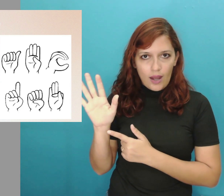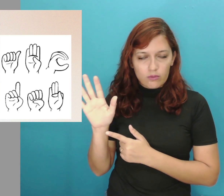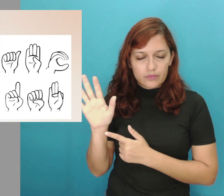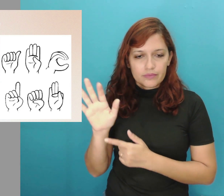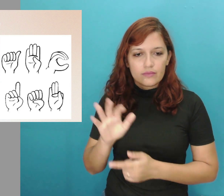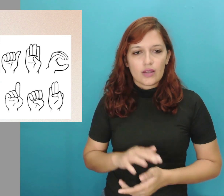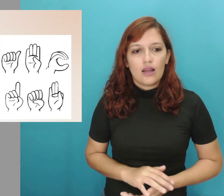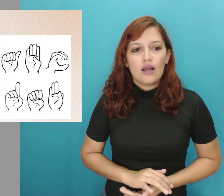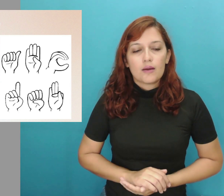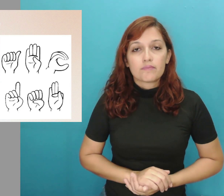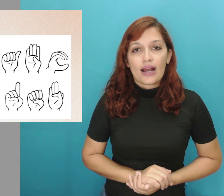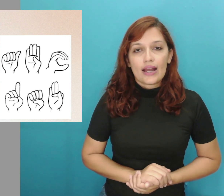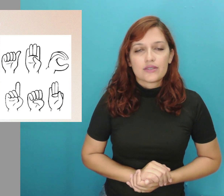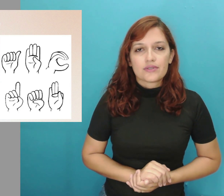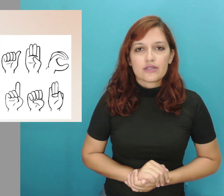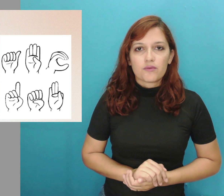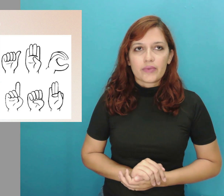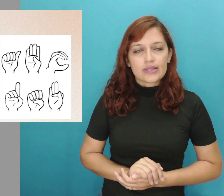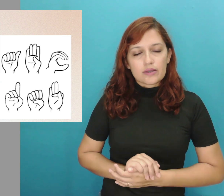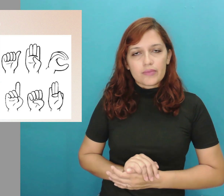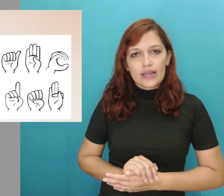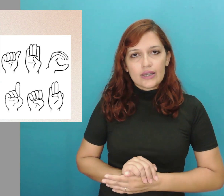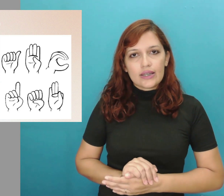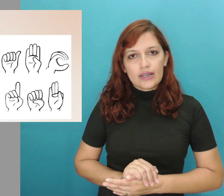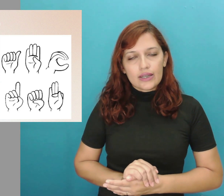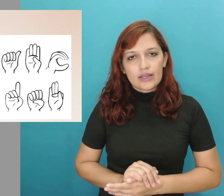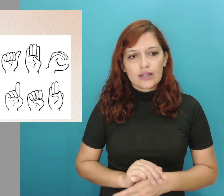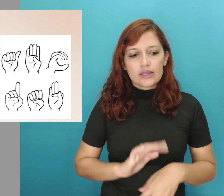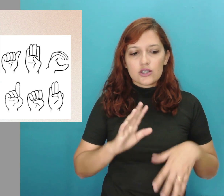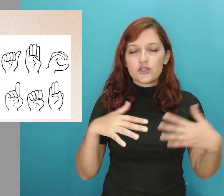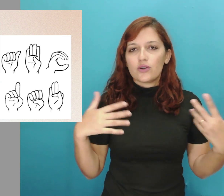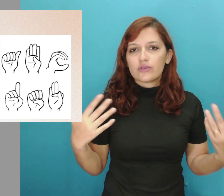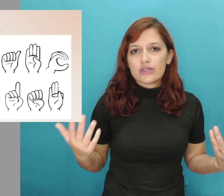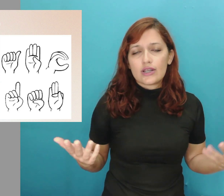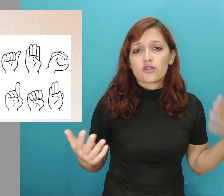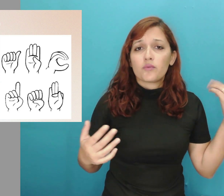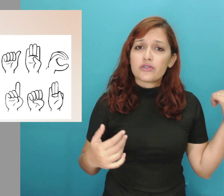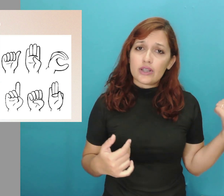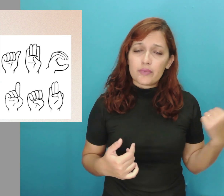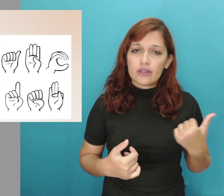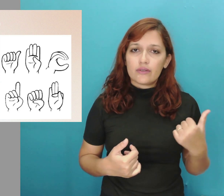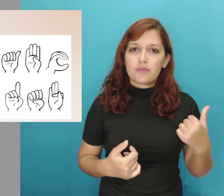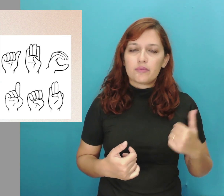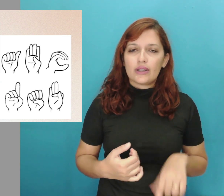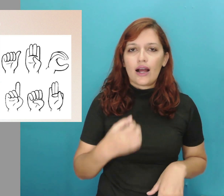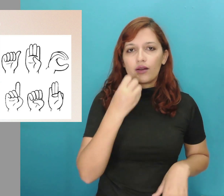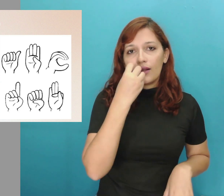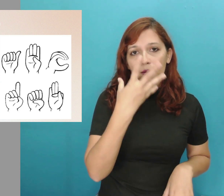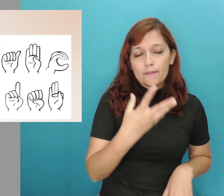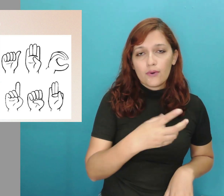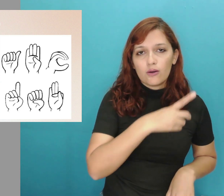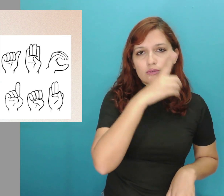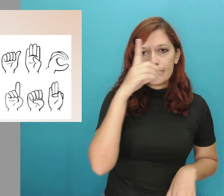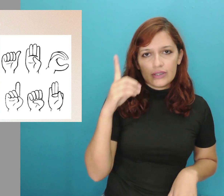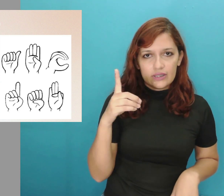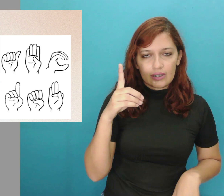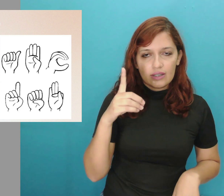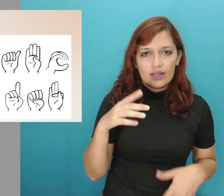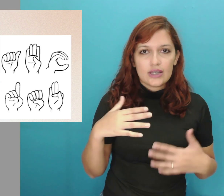visual. Mas vocês vão perceber que existem outros sinais, como a gente aprendeu na primeira aula. Bom dia. Se